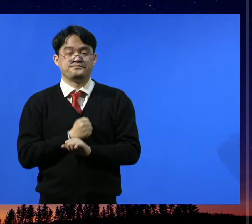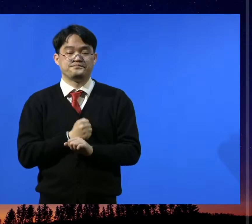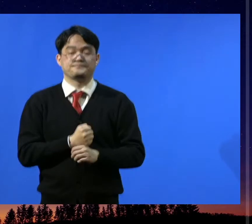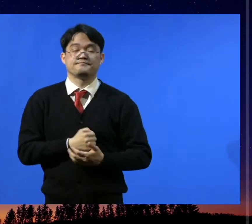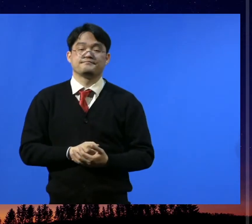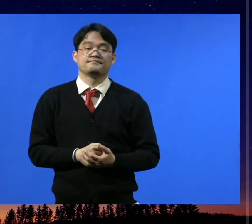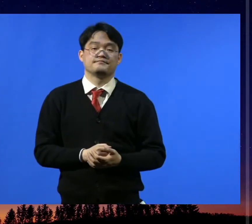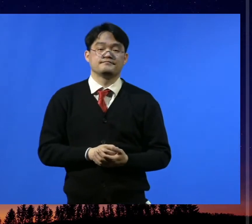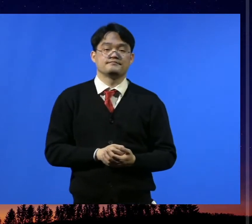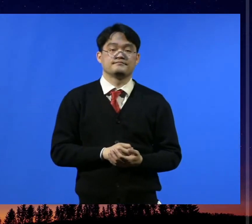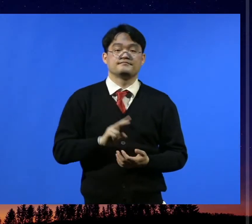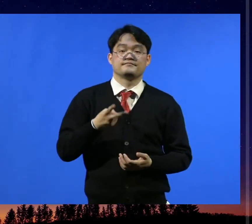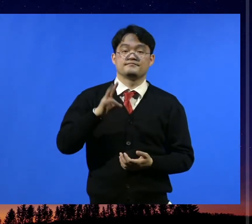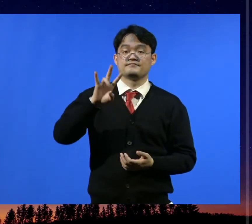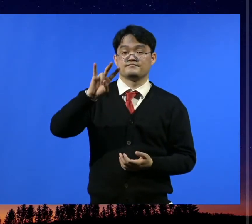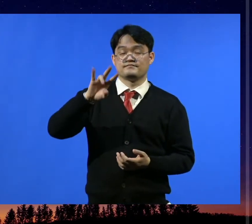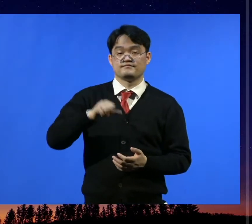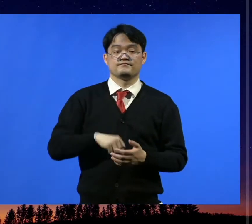나아가겠습니다.